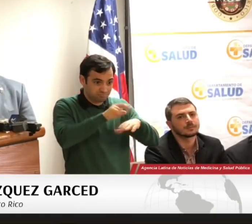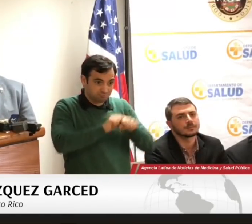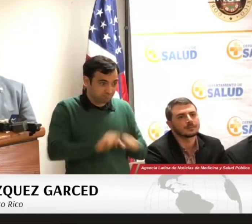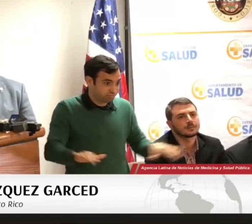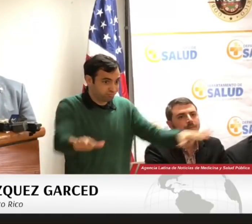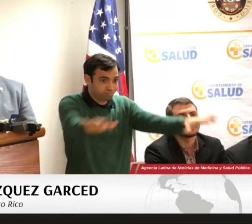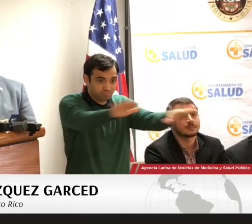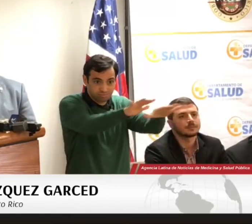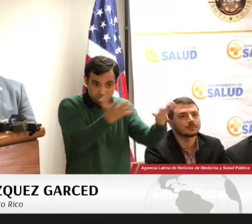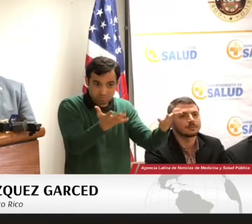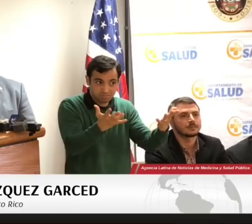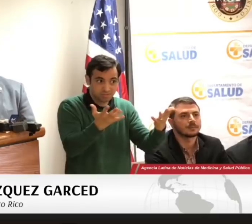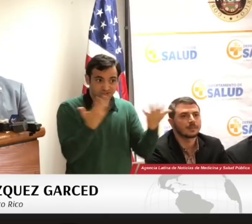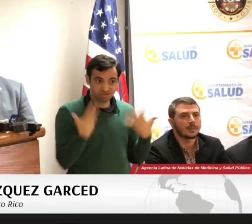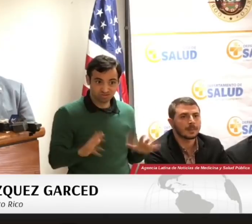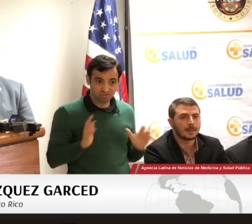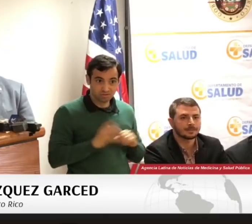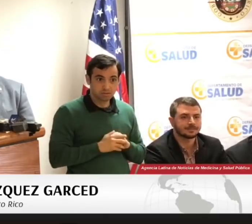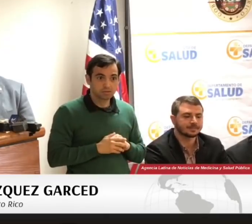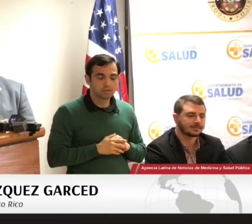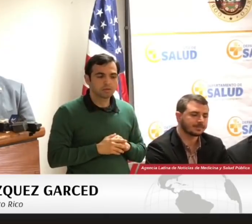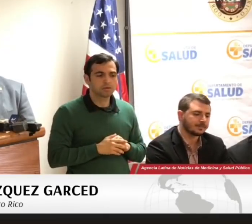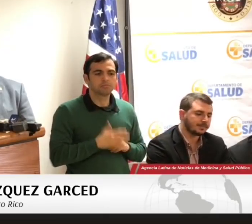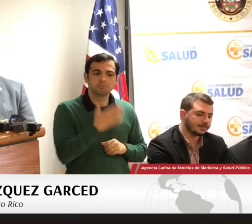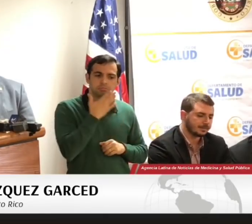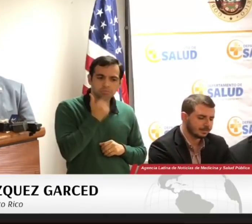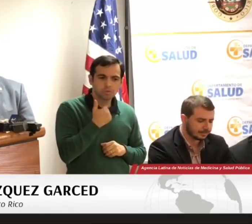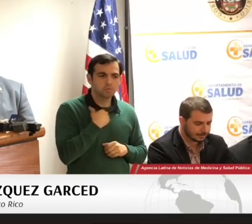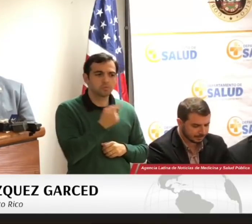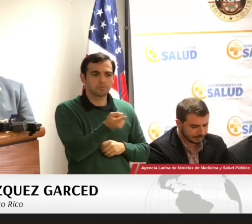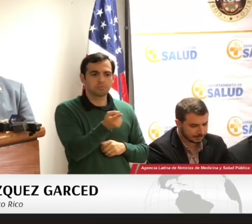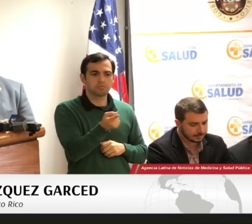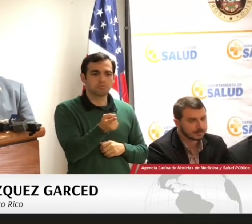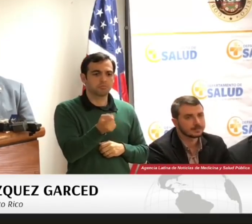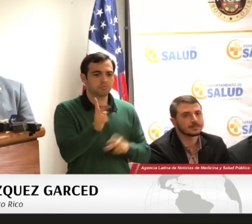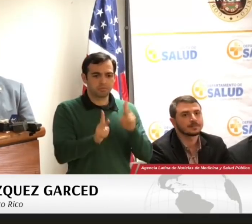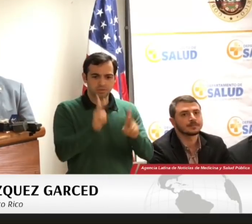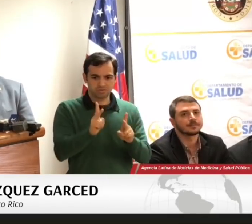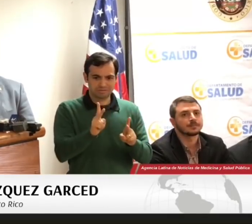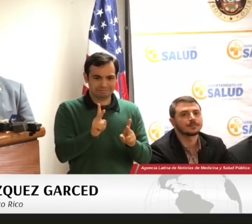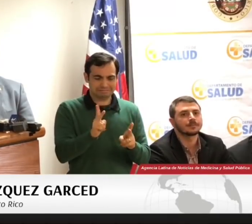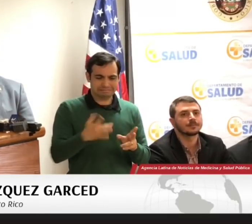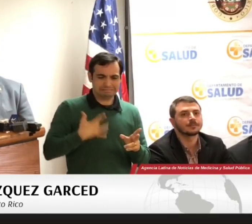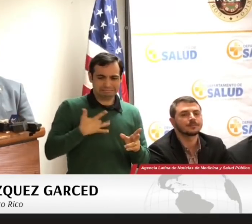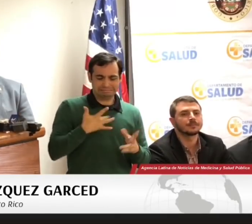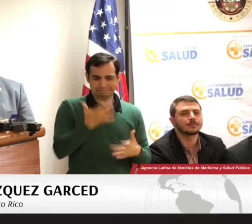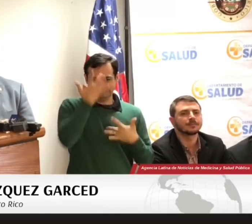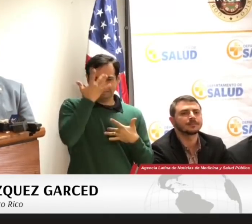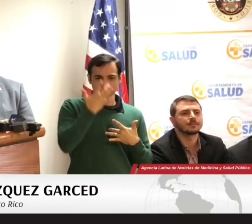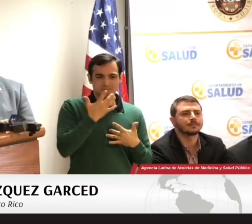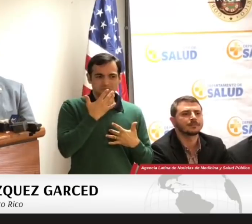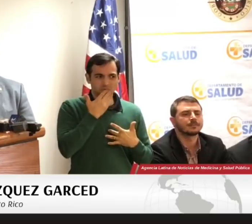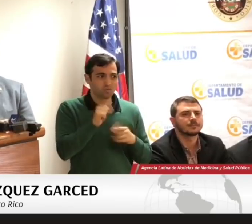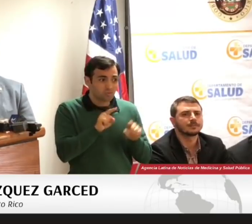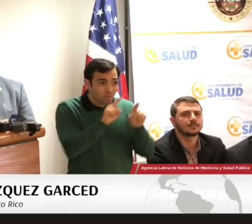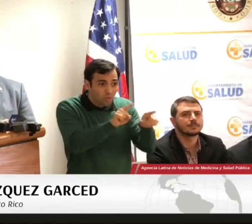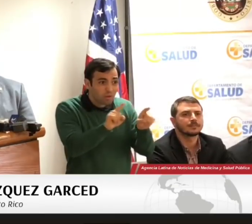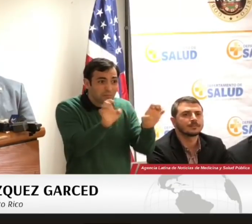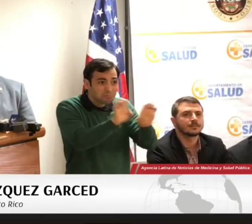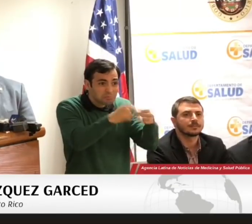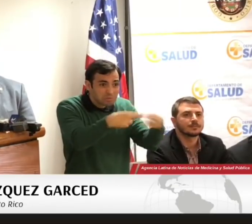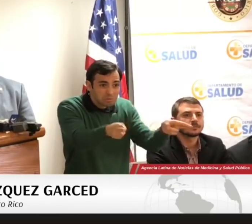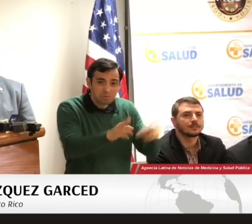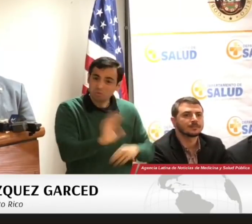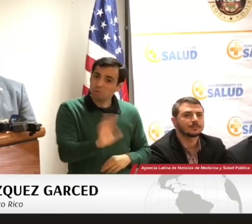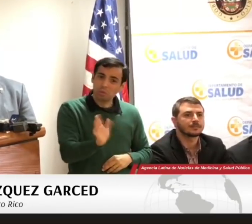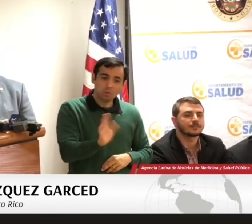para que las personas que tengan síntomas puedan poner en riesgo a los otros en una sala de emergencia? ¿No han pensado un lugar aislado de las salas de